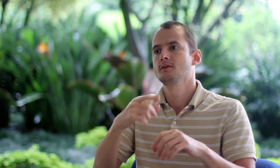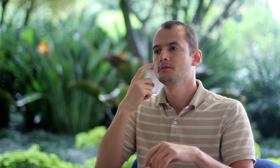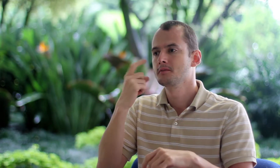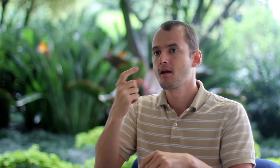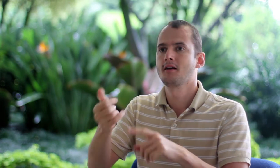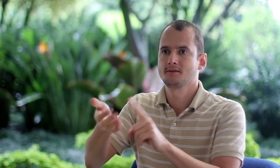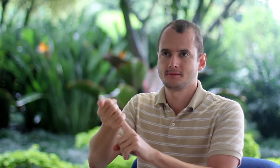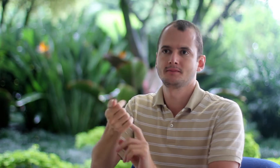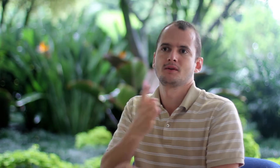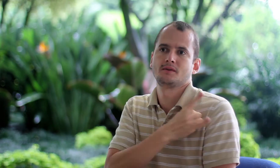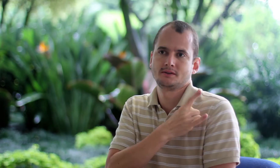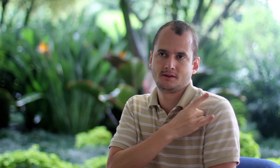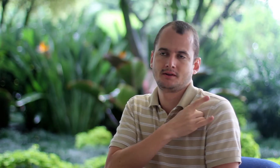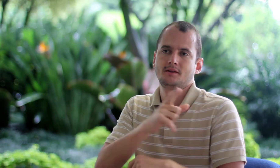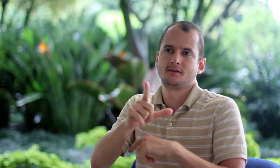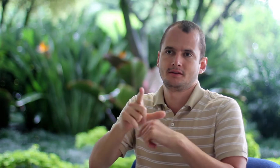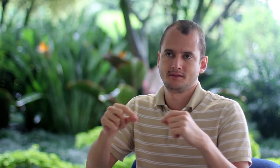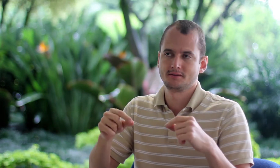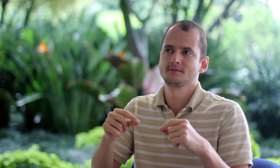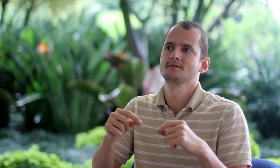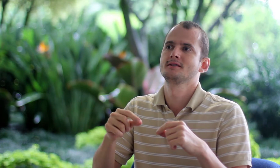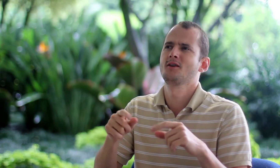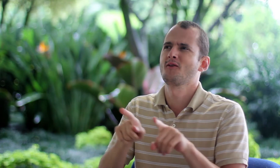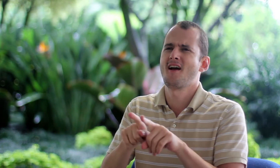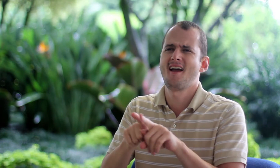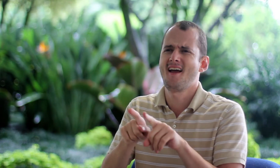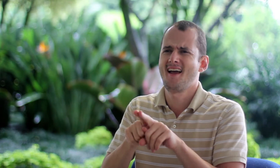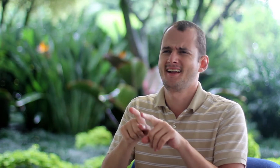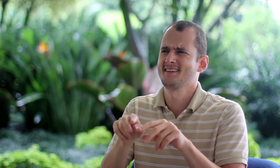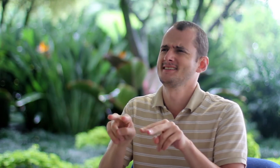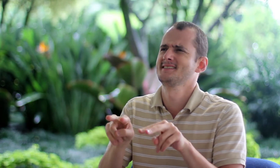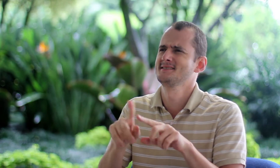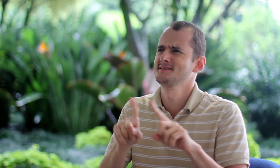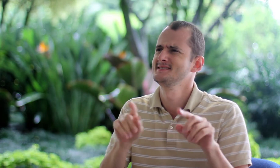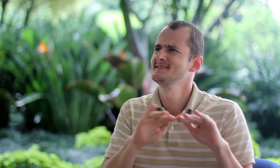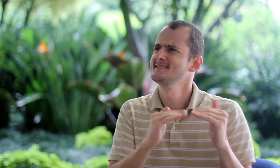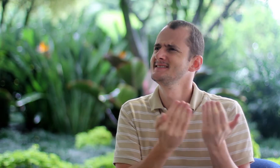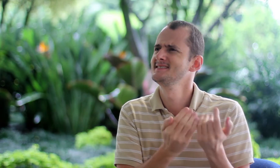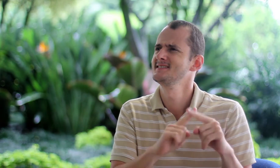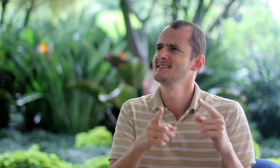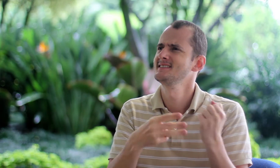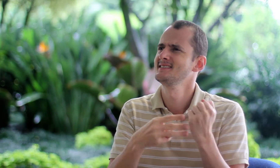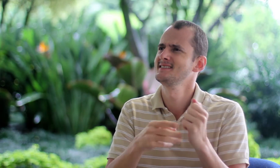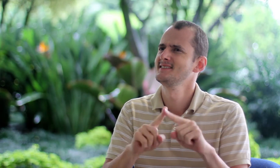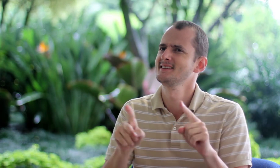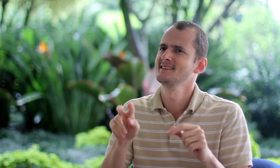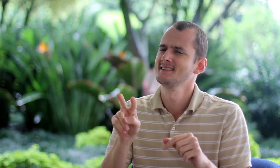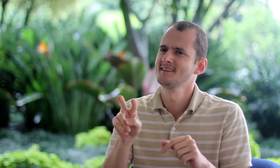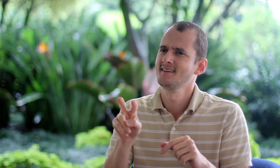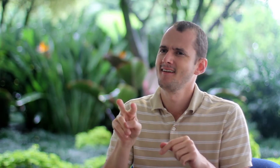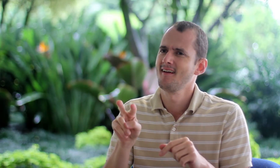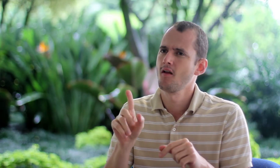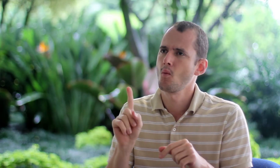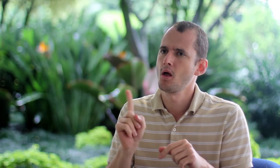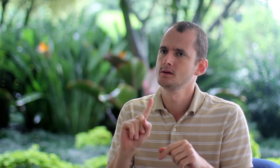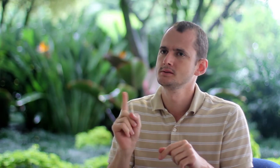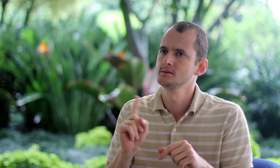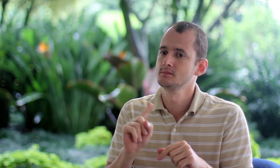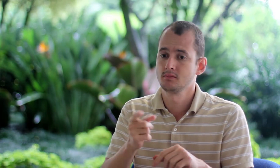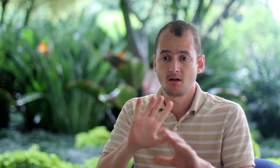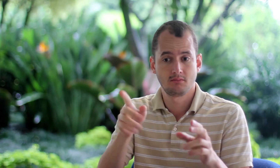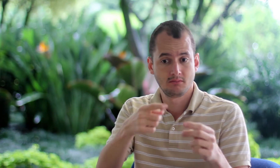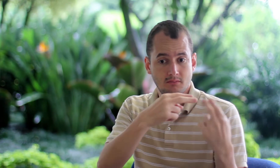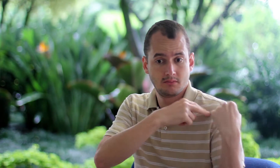administración. Pienso que fue buena la experiencia, pero fue muy difícil. Y cuando encuentro al ITM, y yo empiezo a comparar todos los